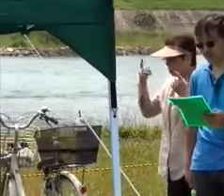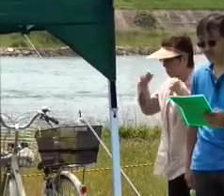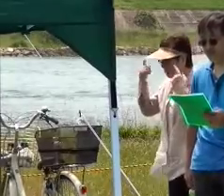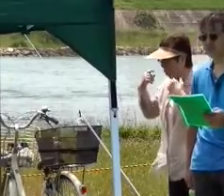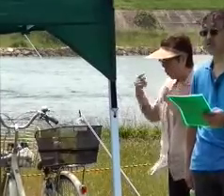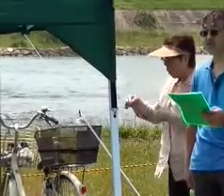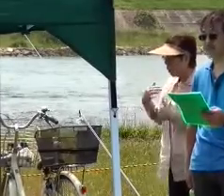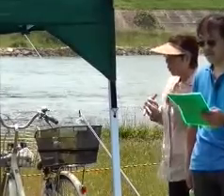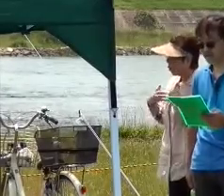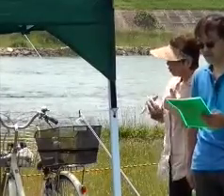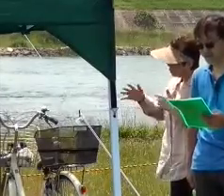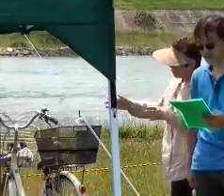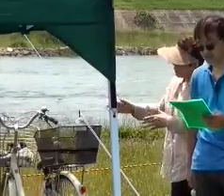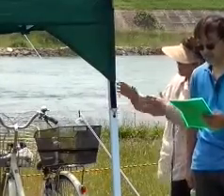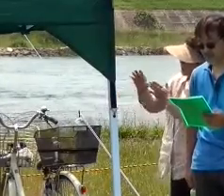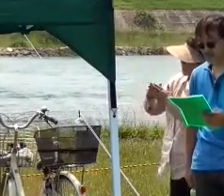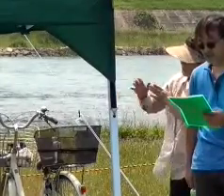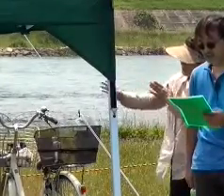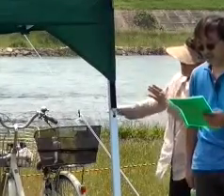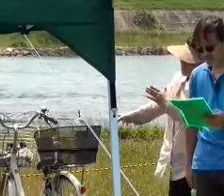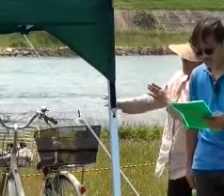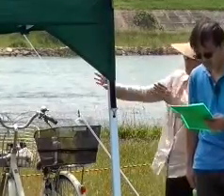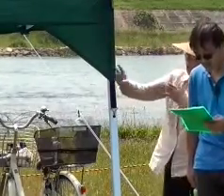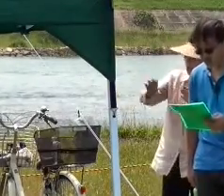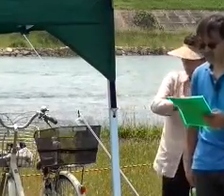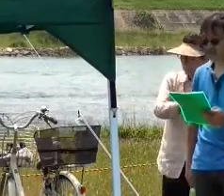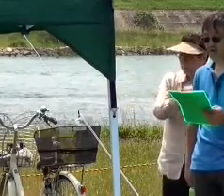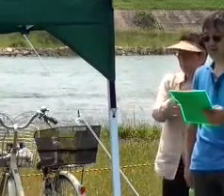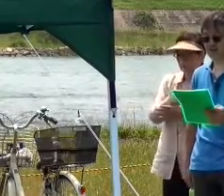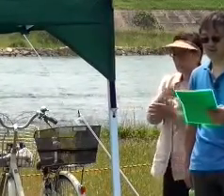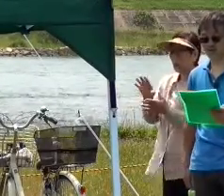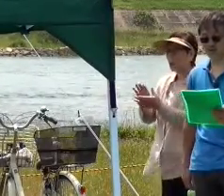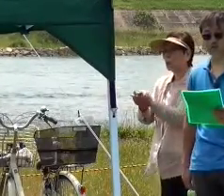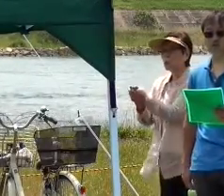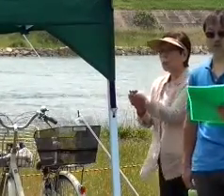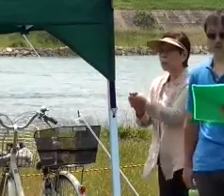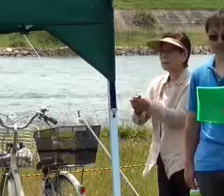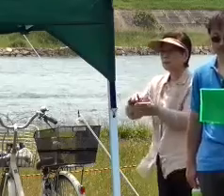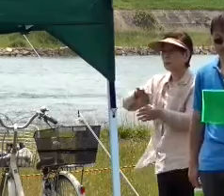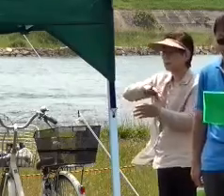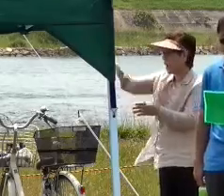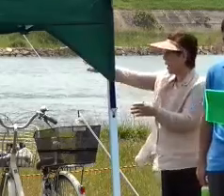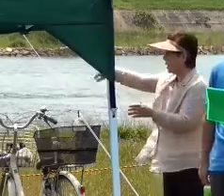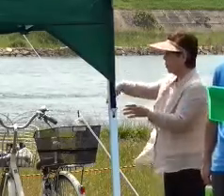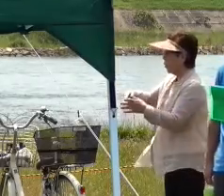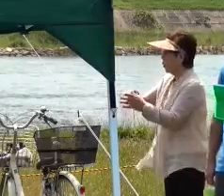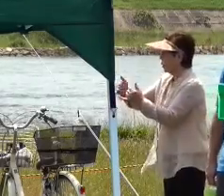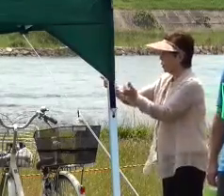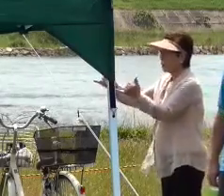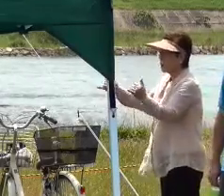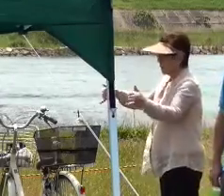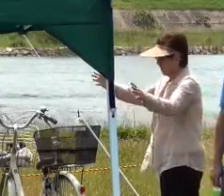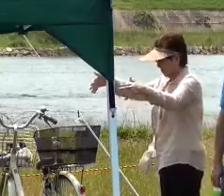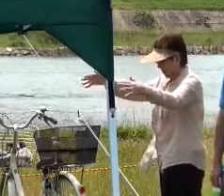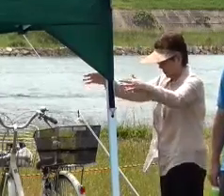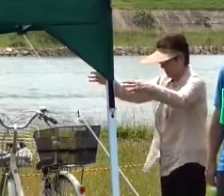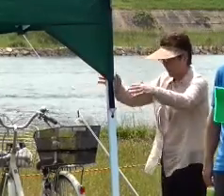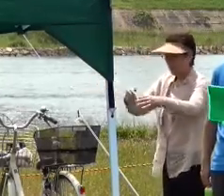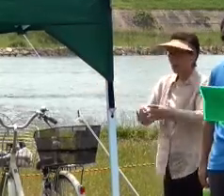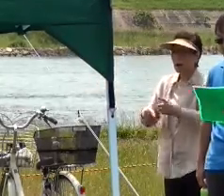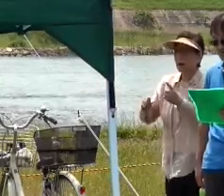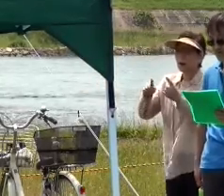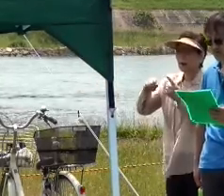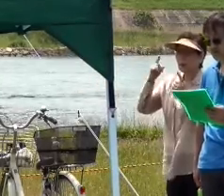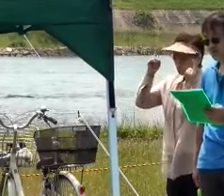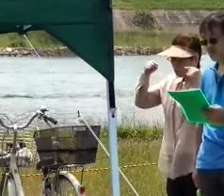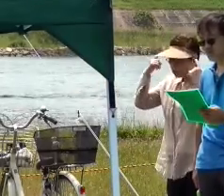いで家に帰り、友達や近所の人々を呼び集めて、見失った羊を